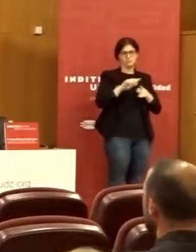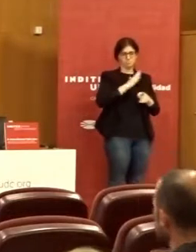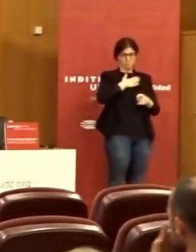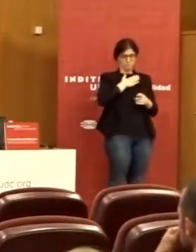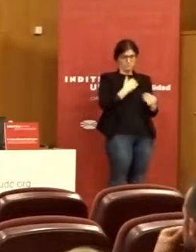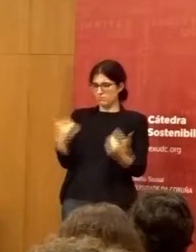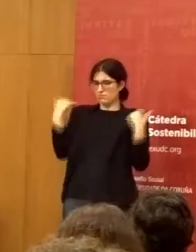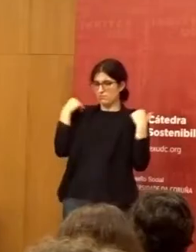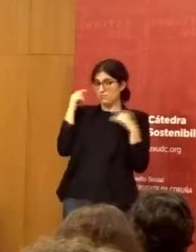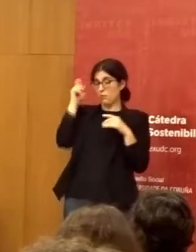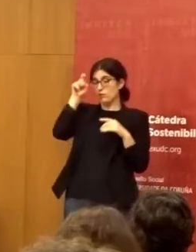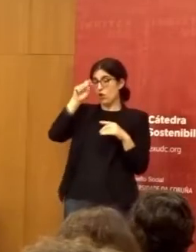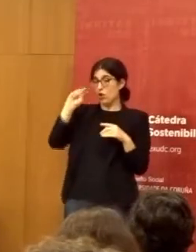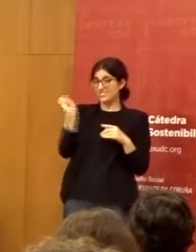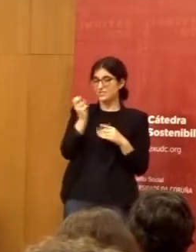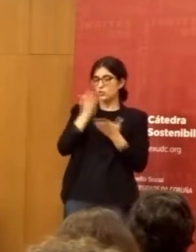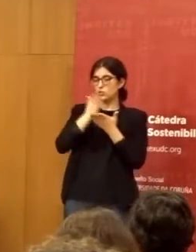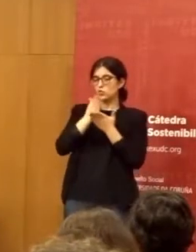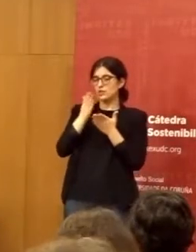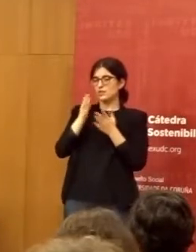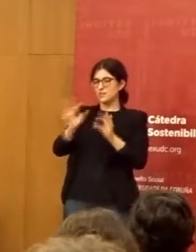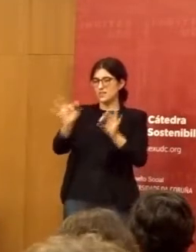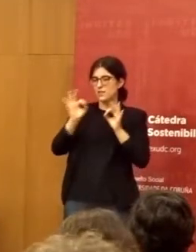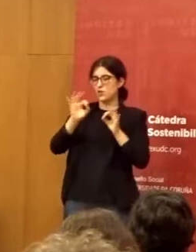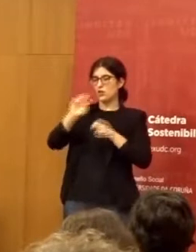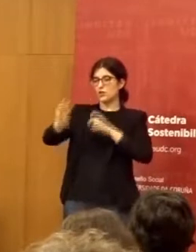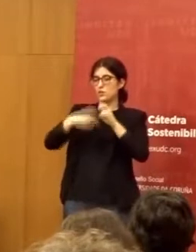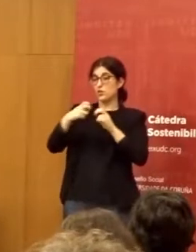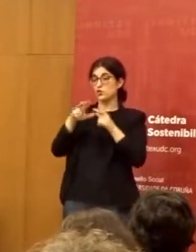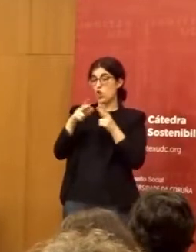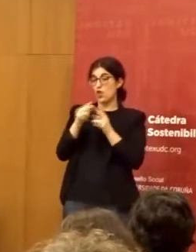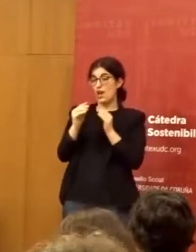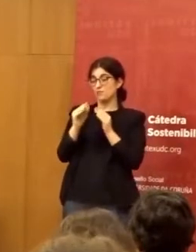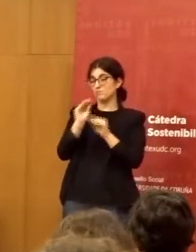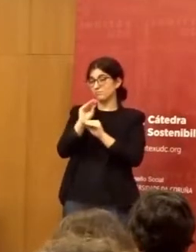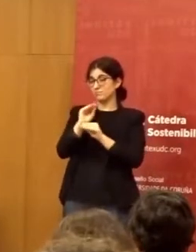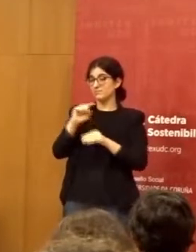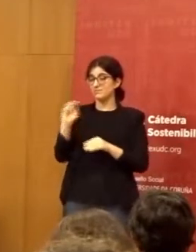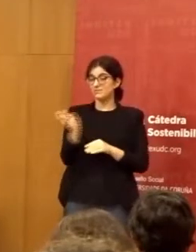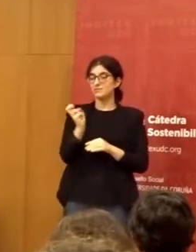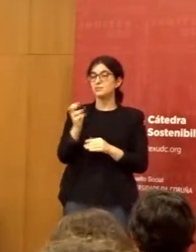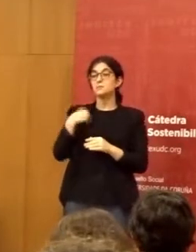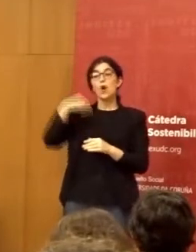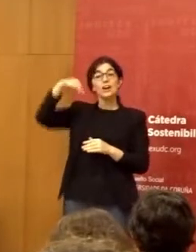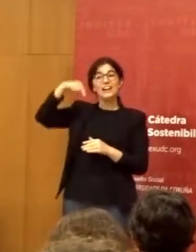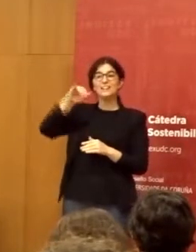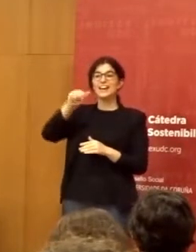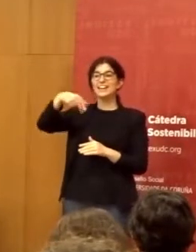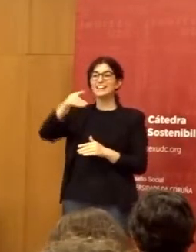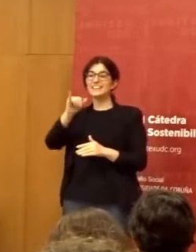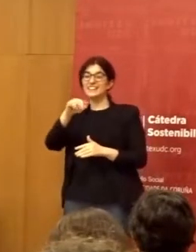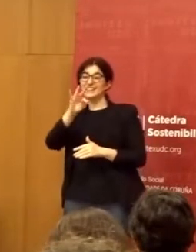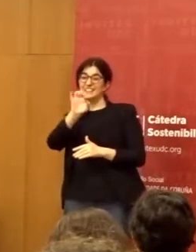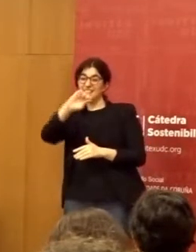propias del curso de especialización en sostenibilidad e innovación social, el CESIS de la cátedra INDITES-UDC de sostenibilidad, hacemos